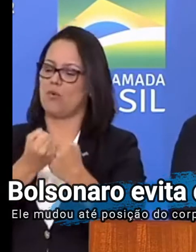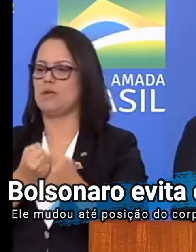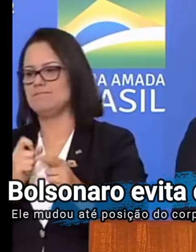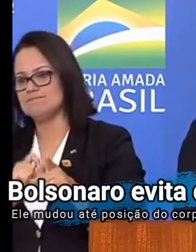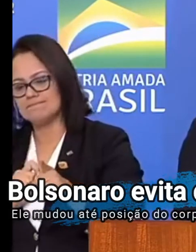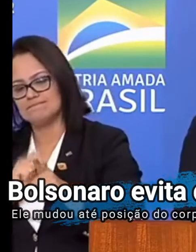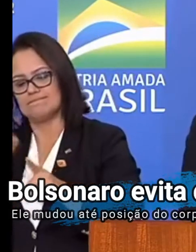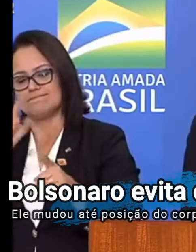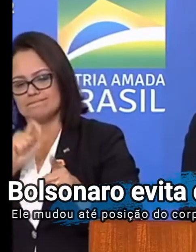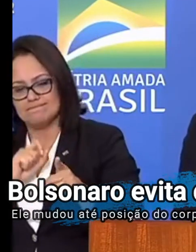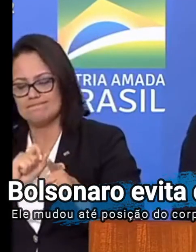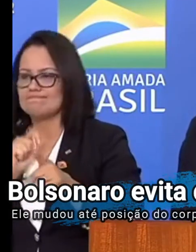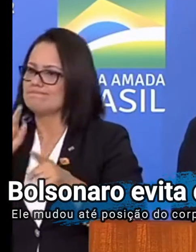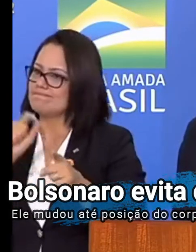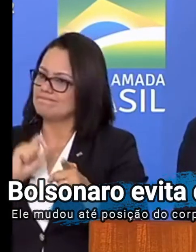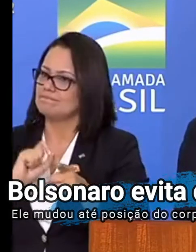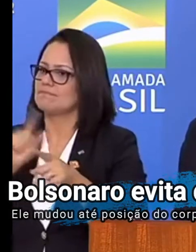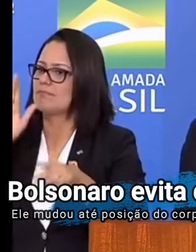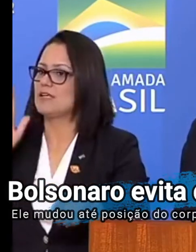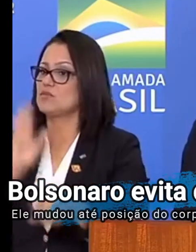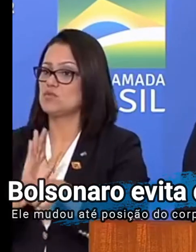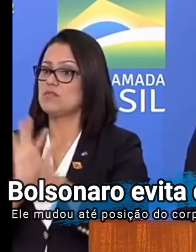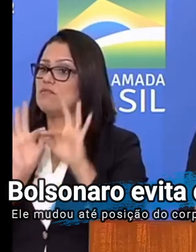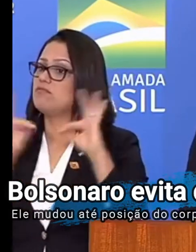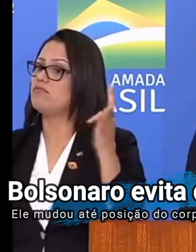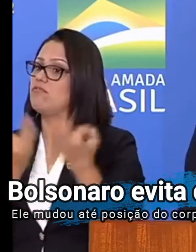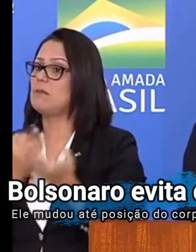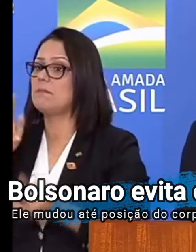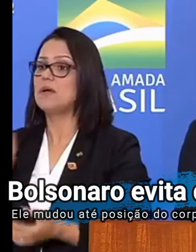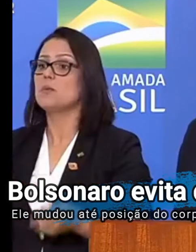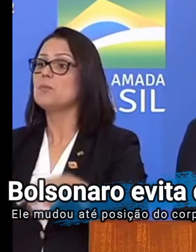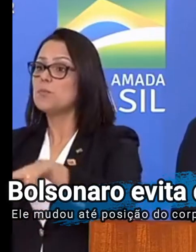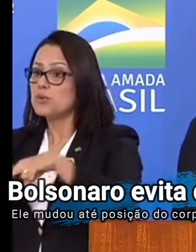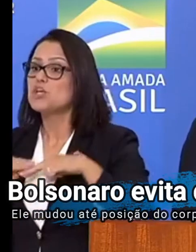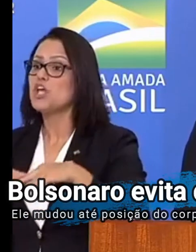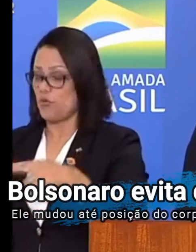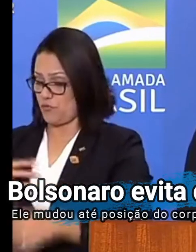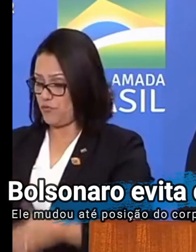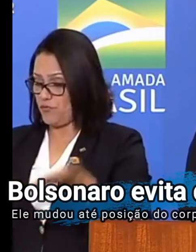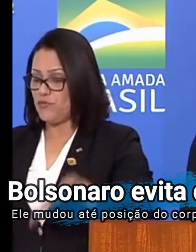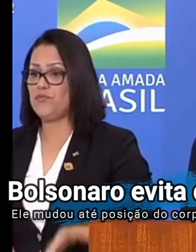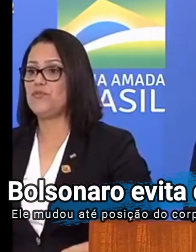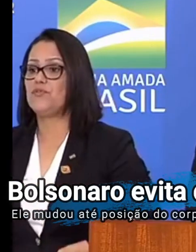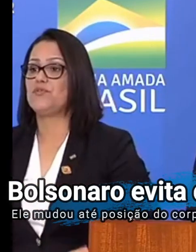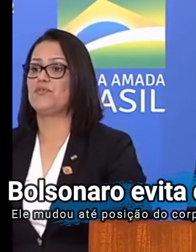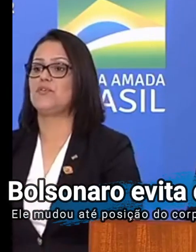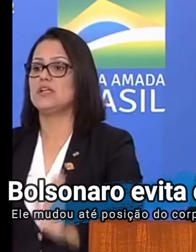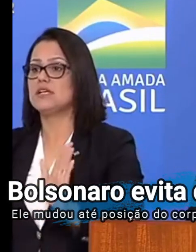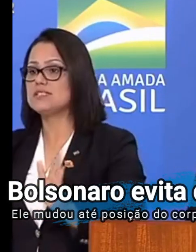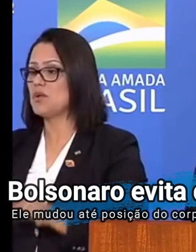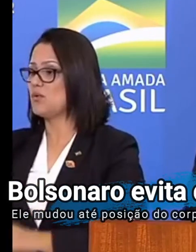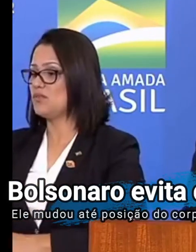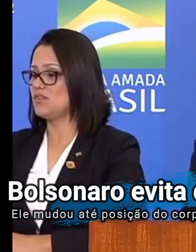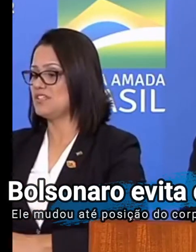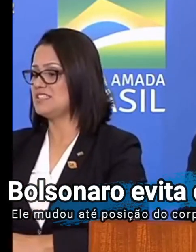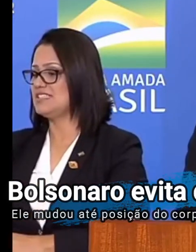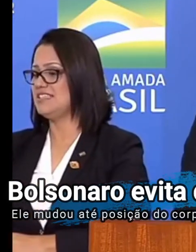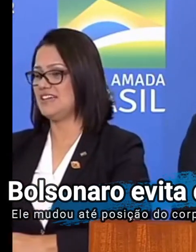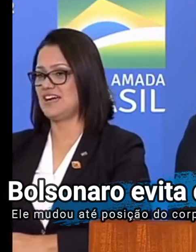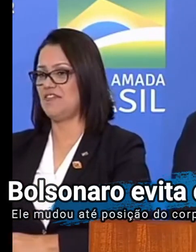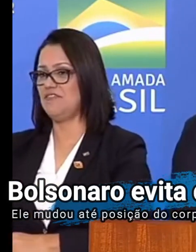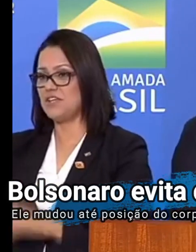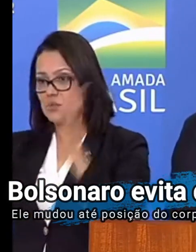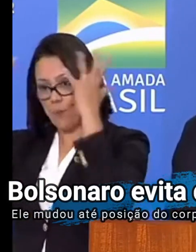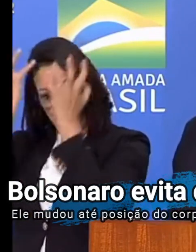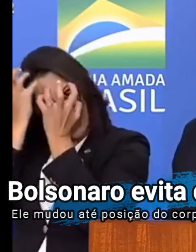para as mães na verdade né cujos filhos de um problema do sica vírus não foi capa